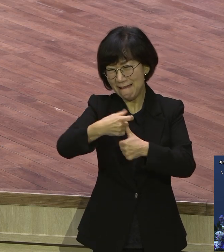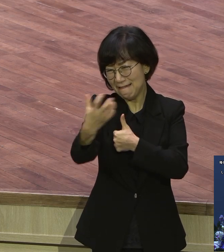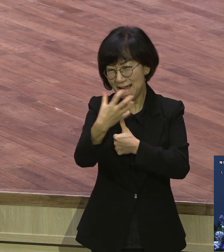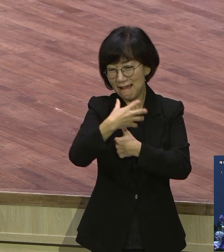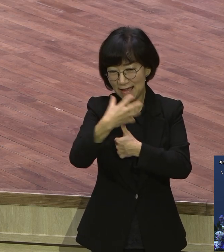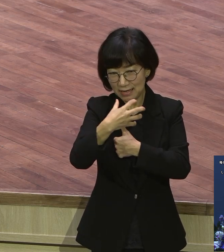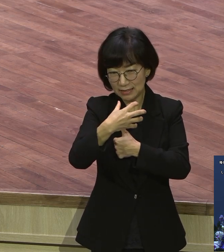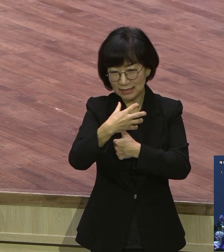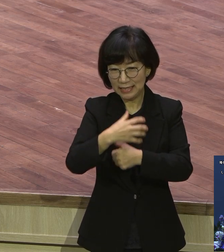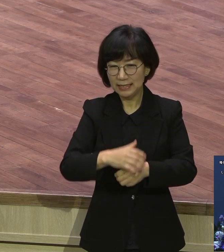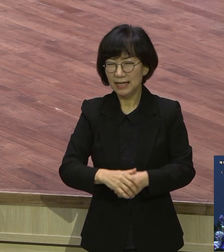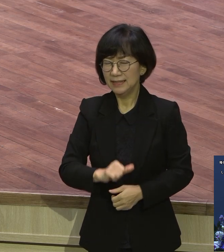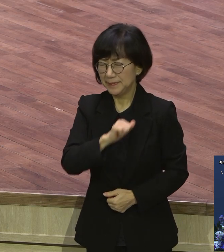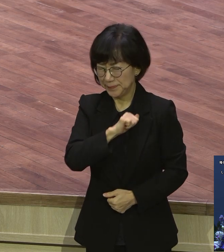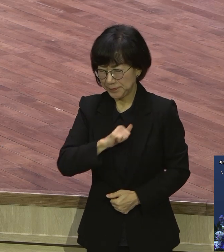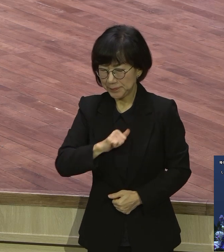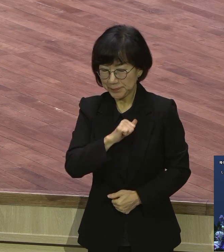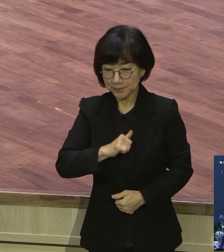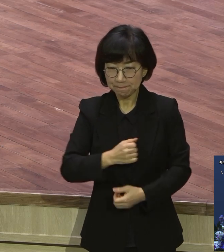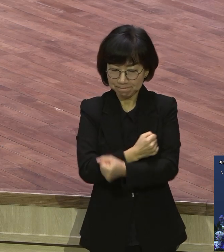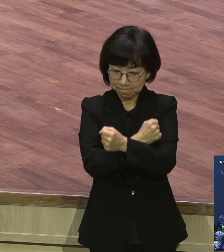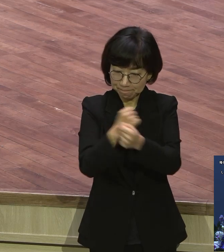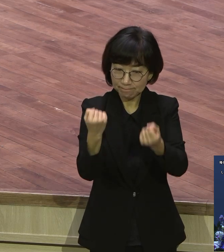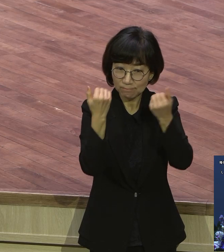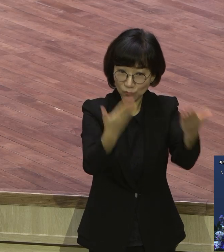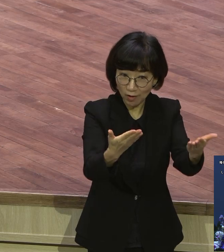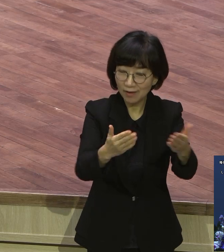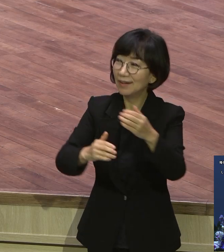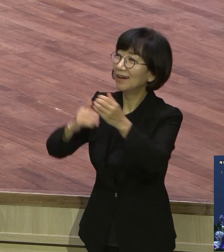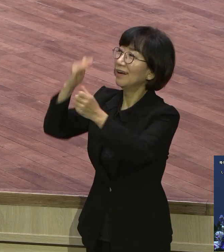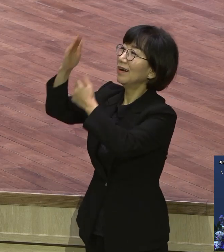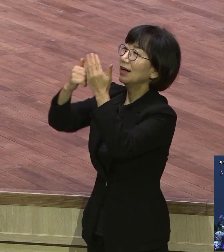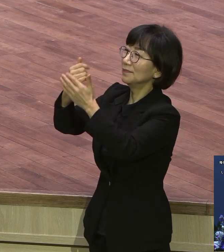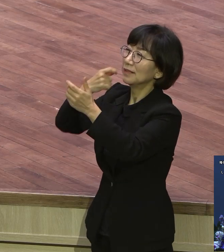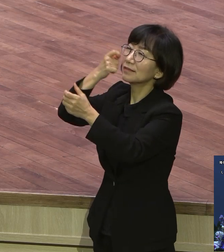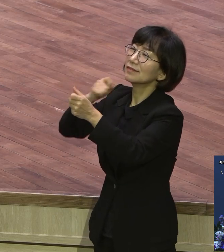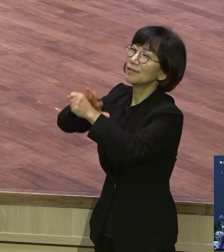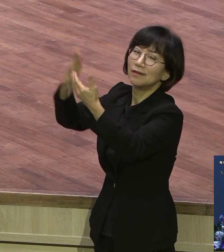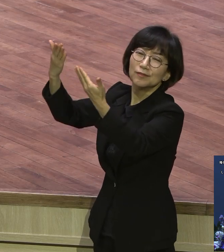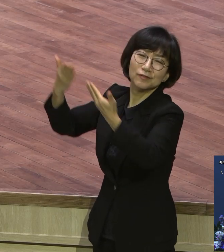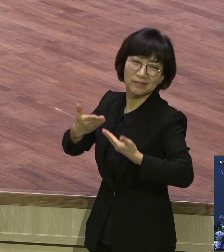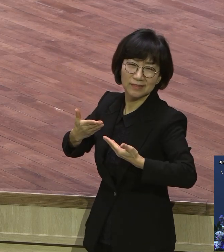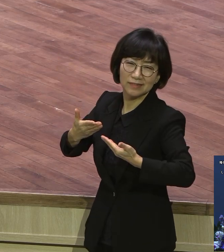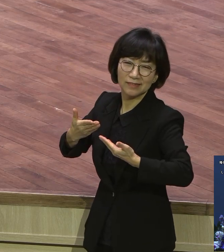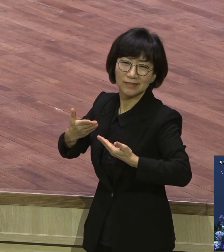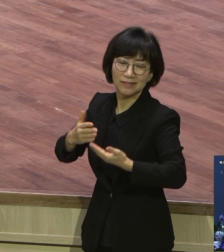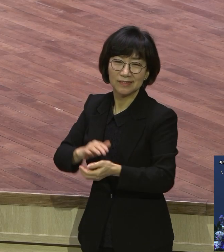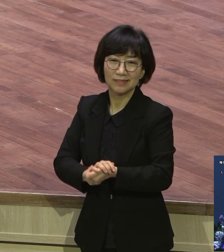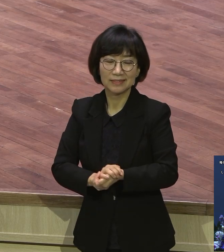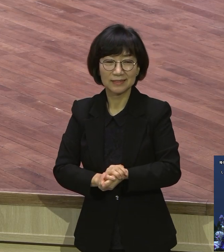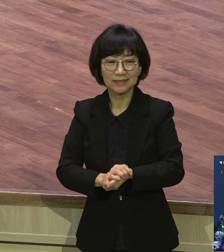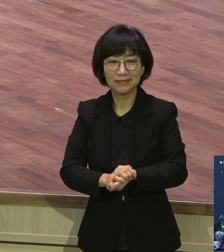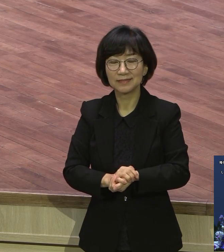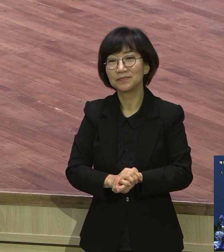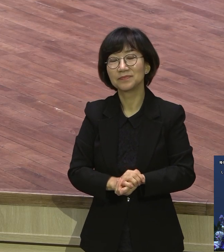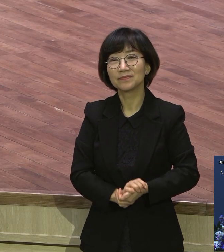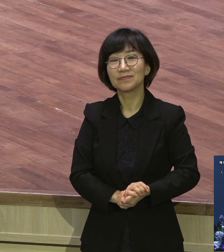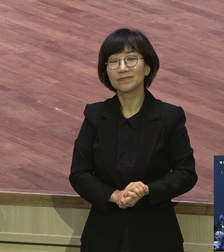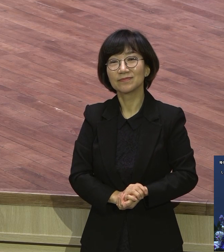극류를 베풀어 주신다 이렇게 하신다는 거예요 모든 거 하나님 앞에 다 물어보고 하나님 앞에 해결을 받아야지